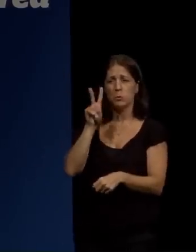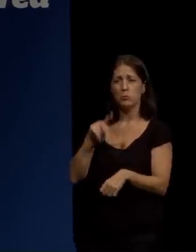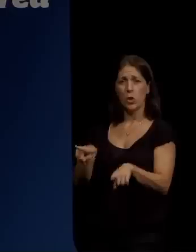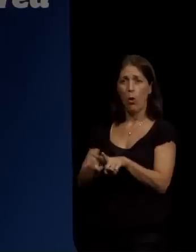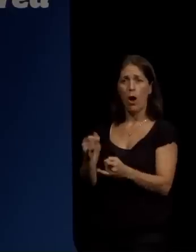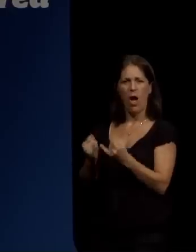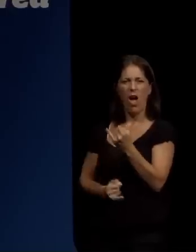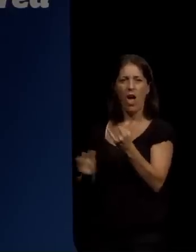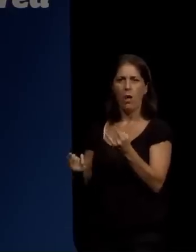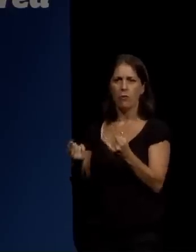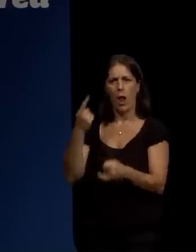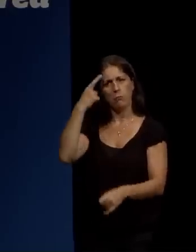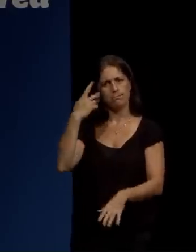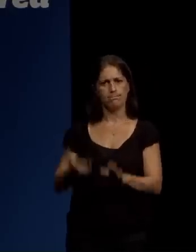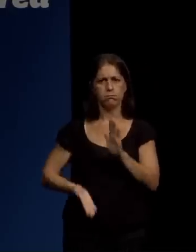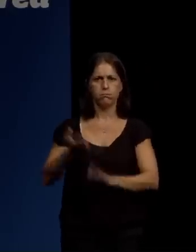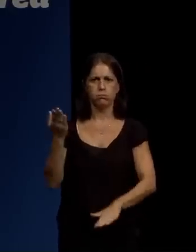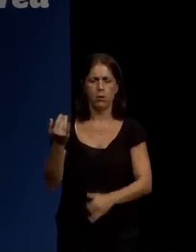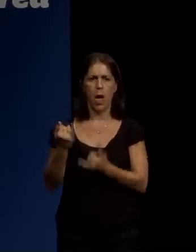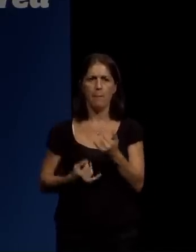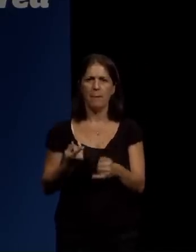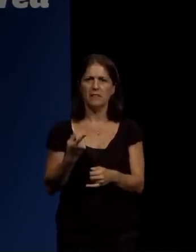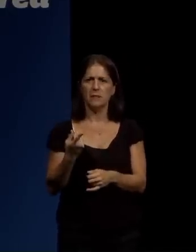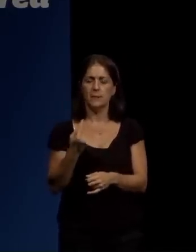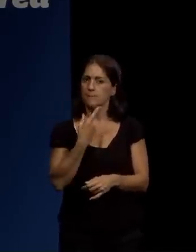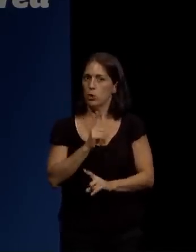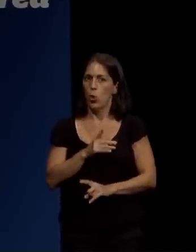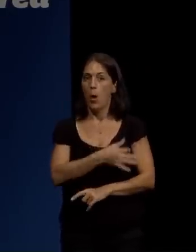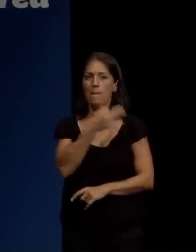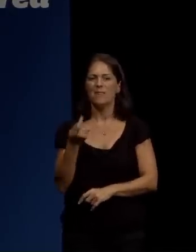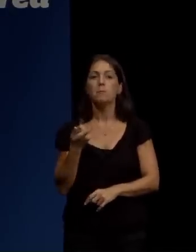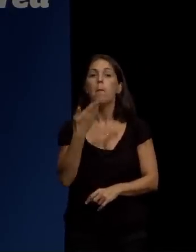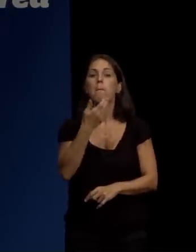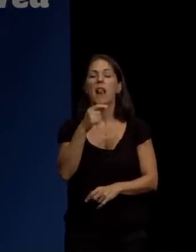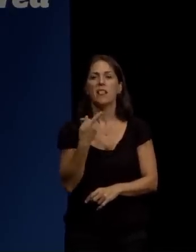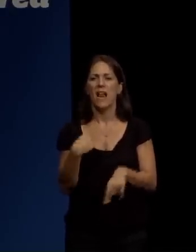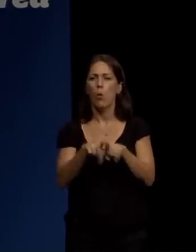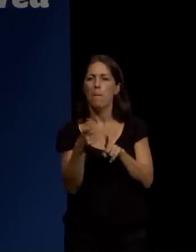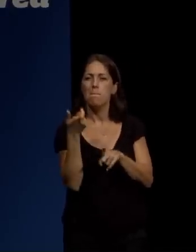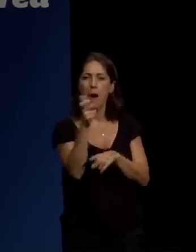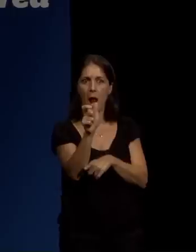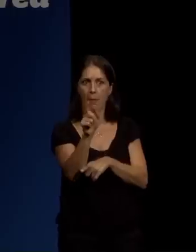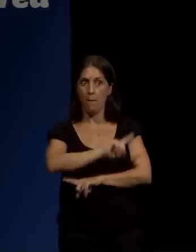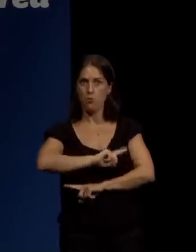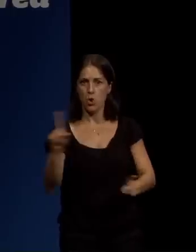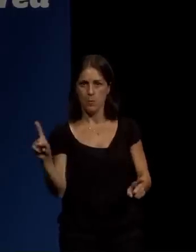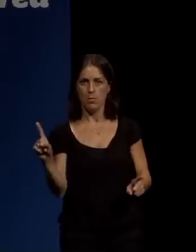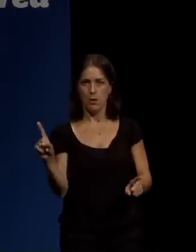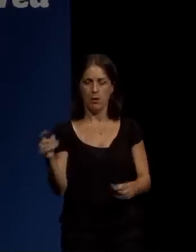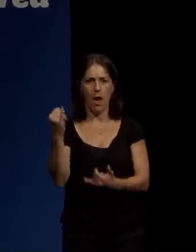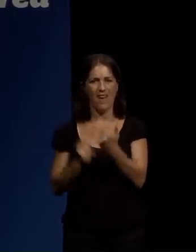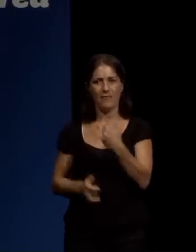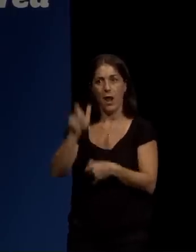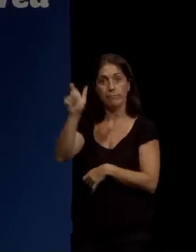se retratou, sino que evitou citar a palabra Baltar como palabra maldita. É a maldición de Feijóo que solamente se